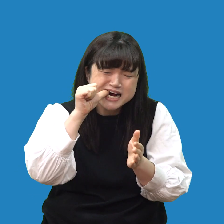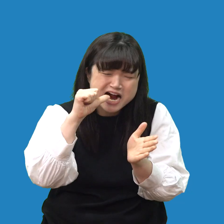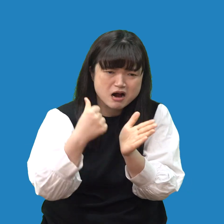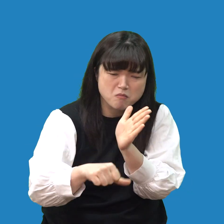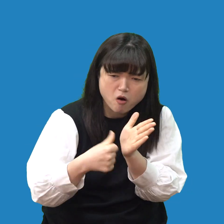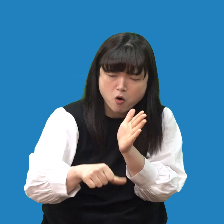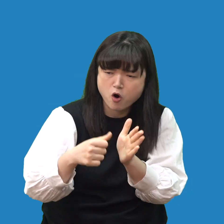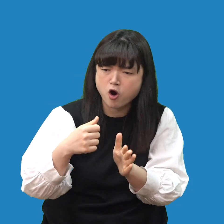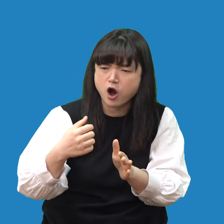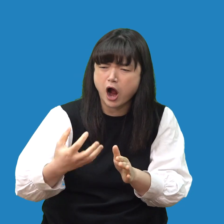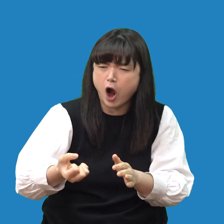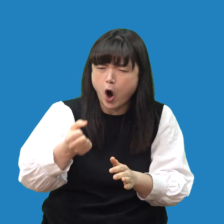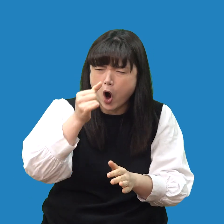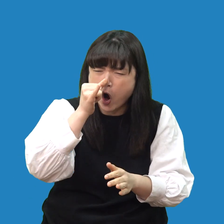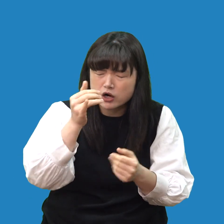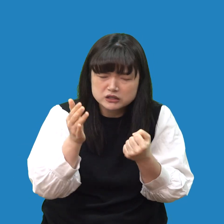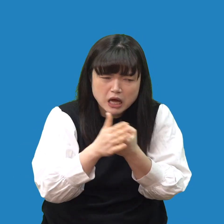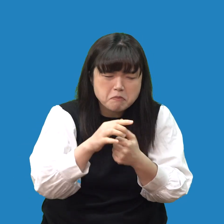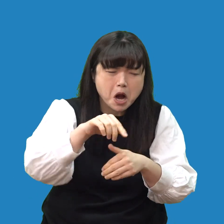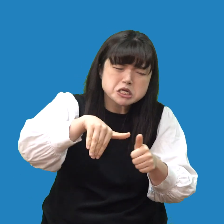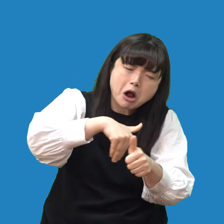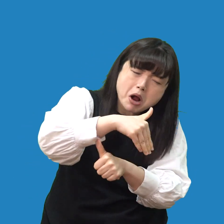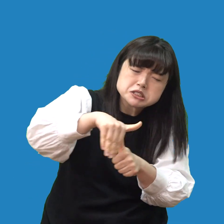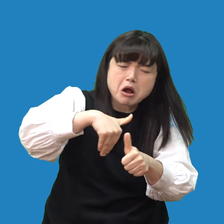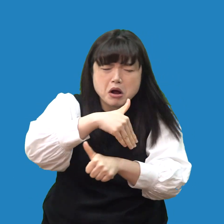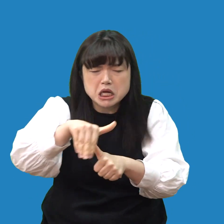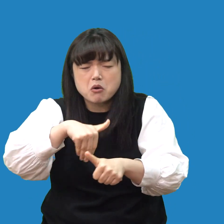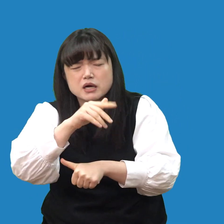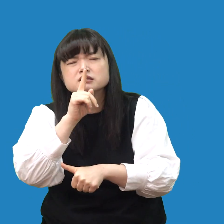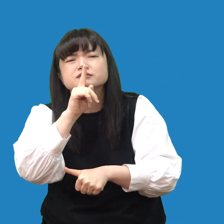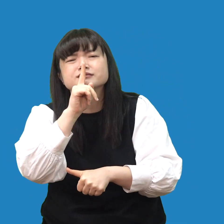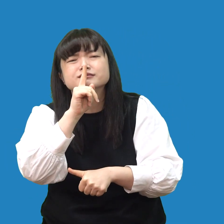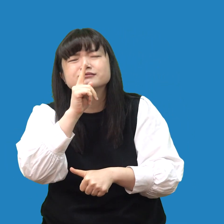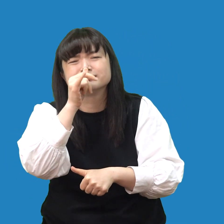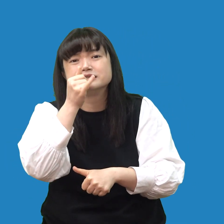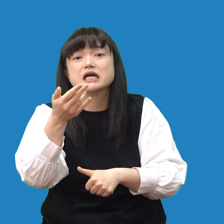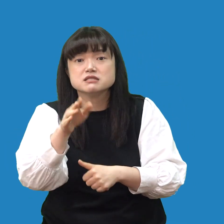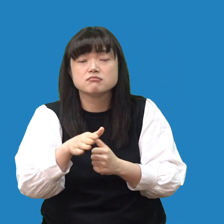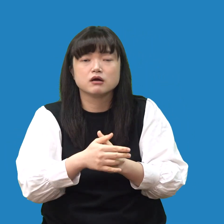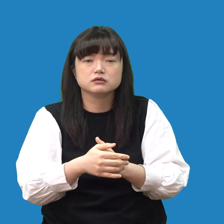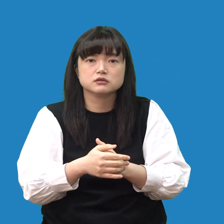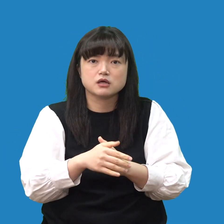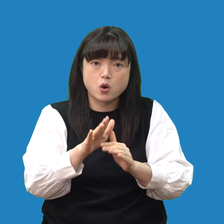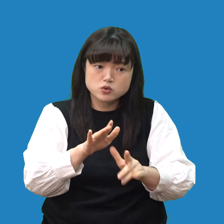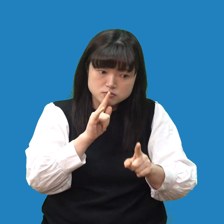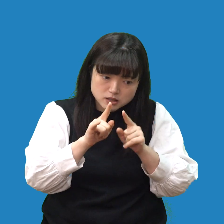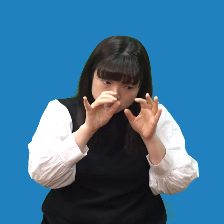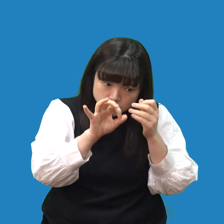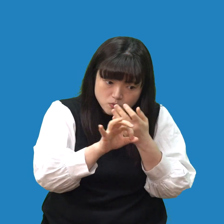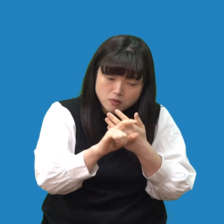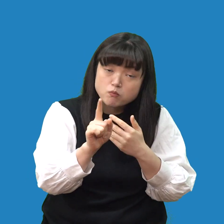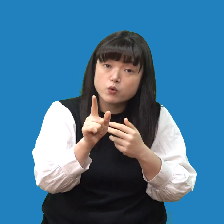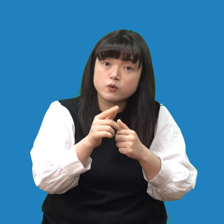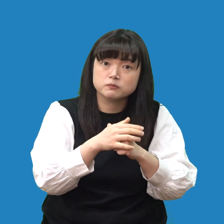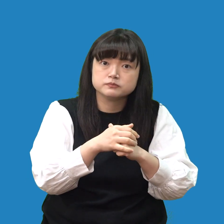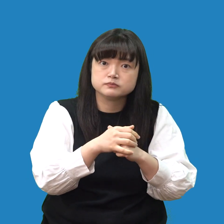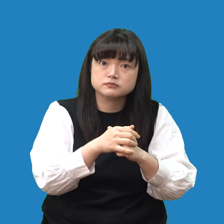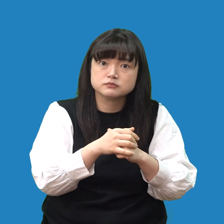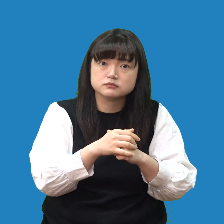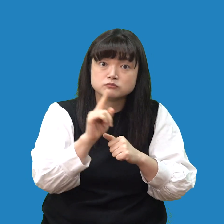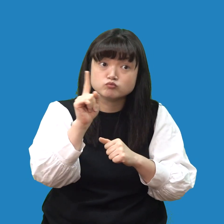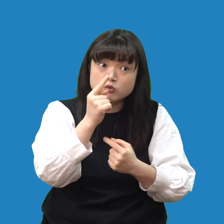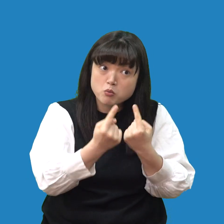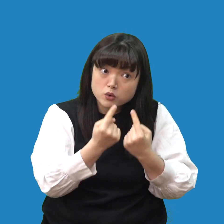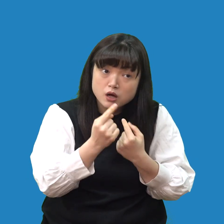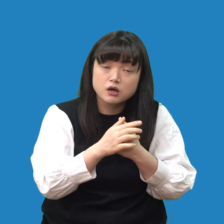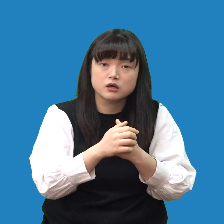같은 무기를 지니고 있었다. 이런 외적인 이유가 있었을 겁니다. 하지만 오늘 이 말씀에서는